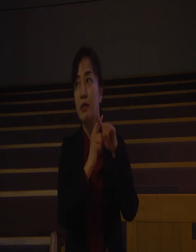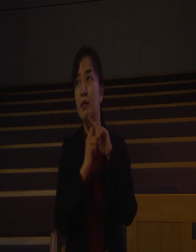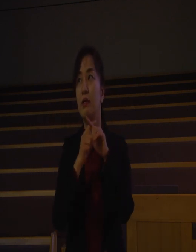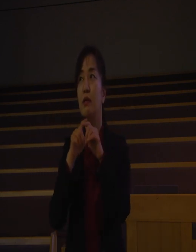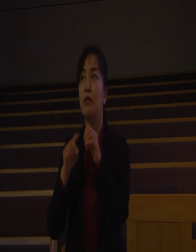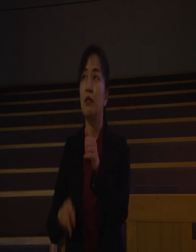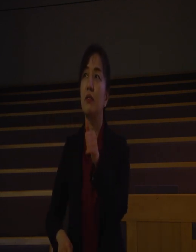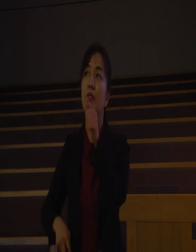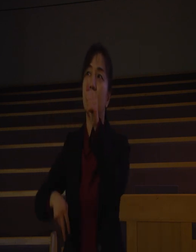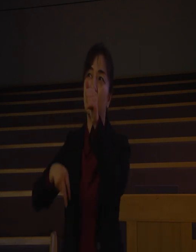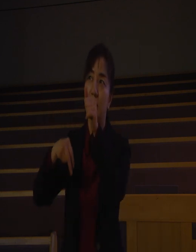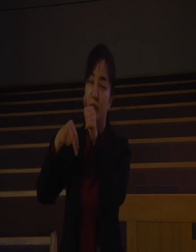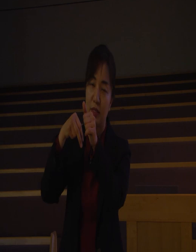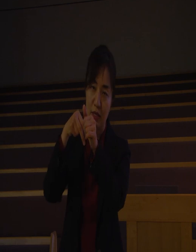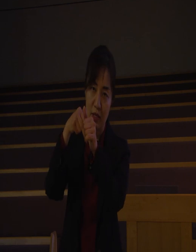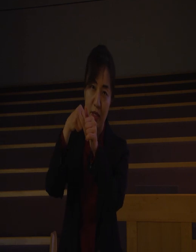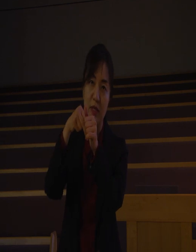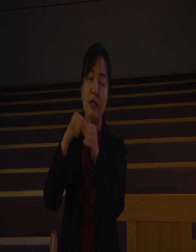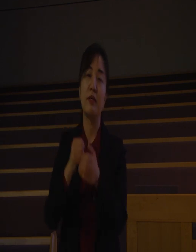십자가를